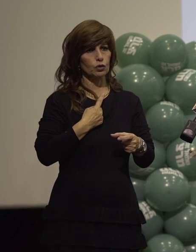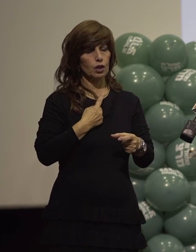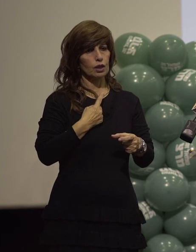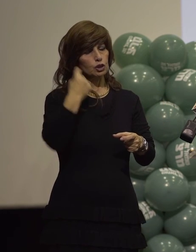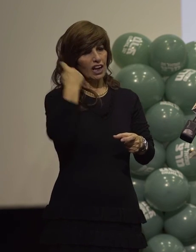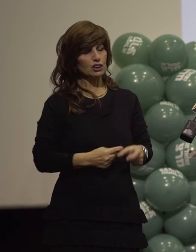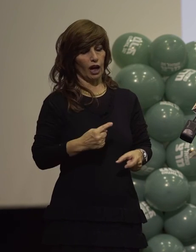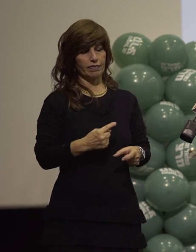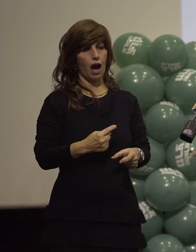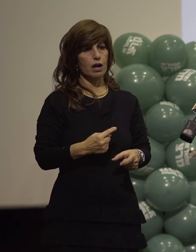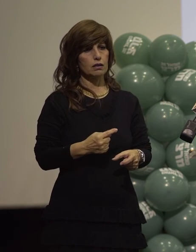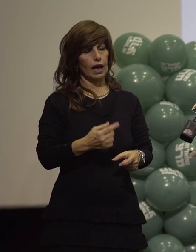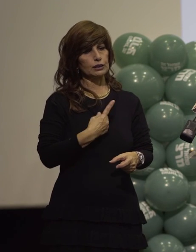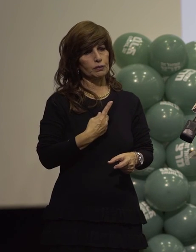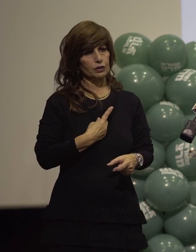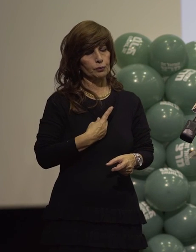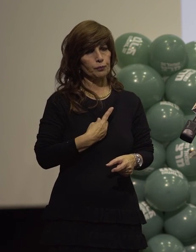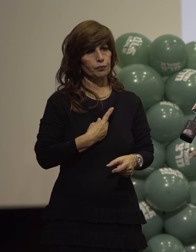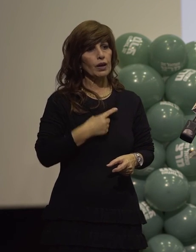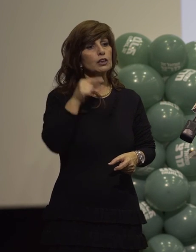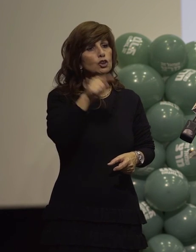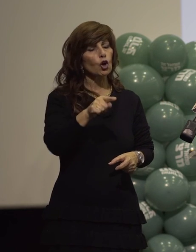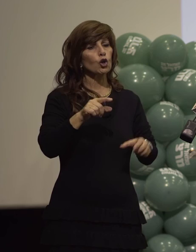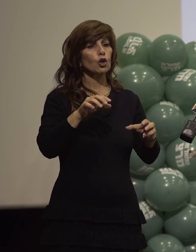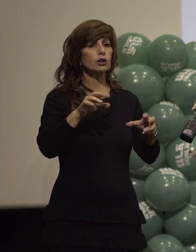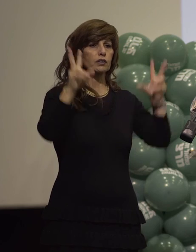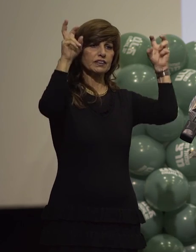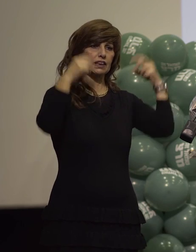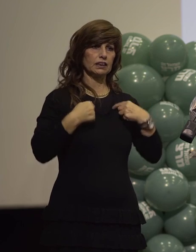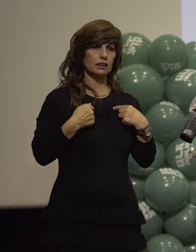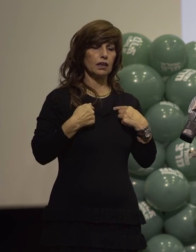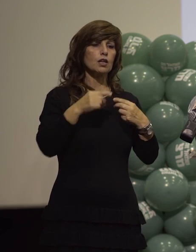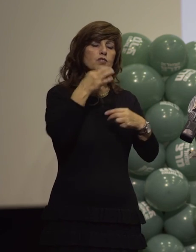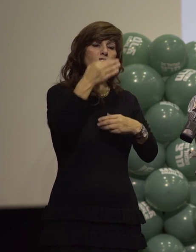השחתה עצמית. זאת תפיסתי לגבי סיום הכיבוש.